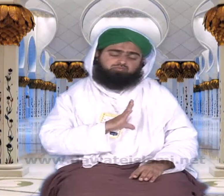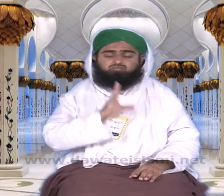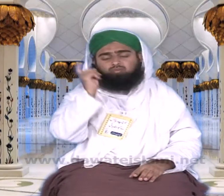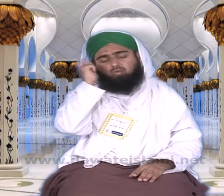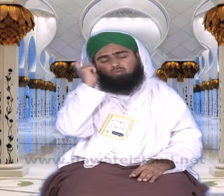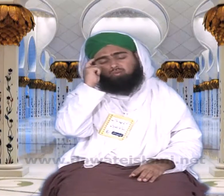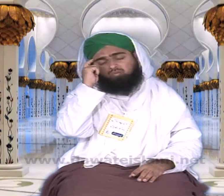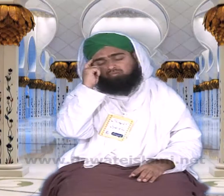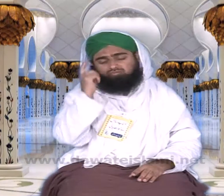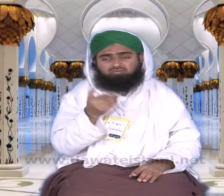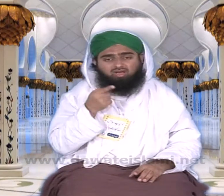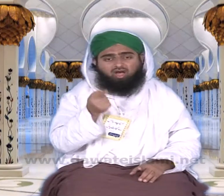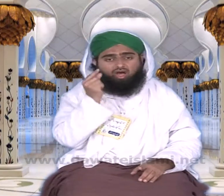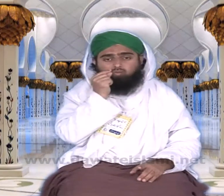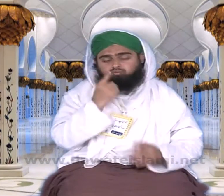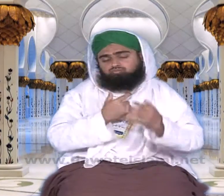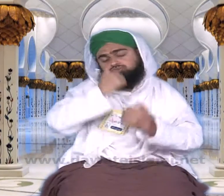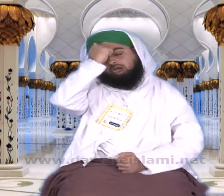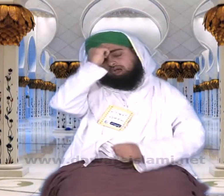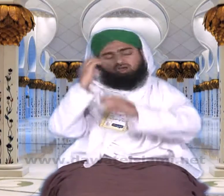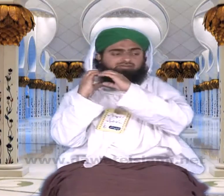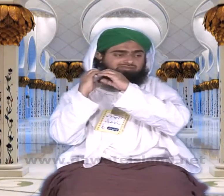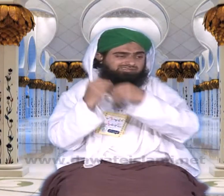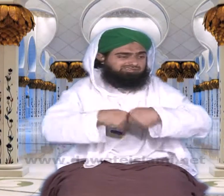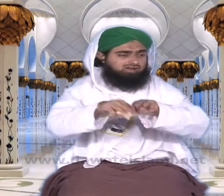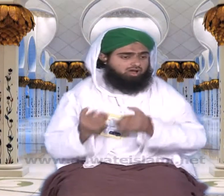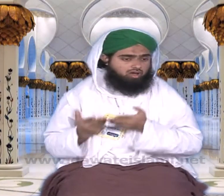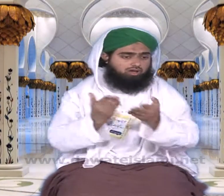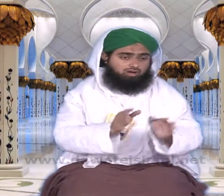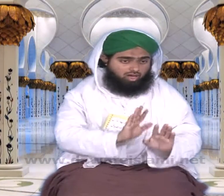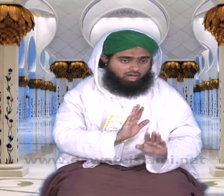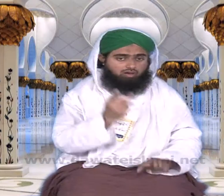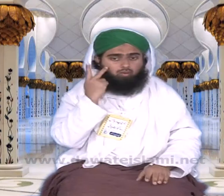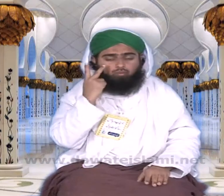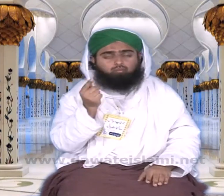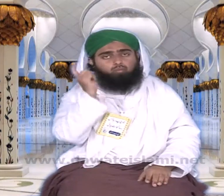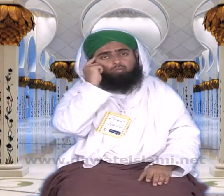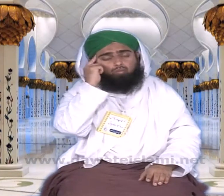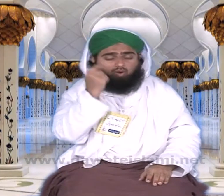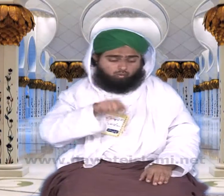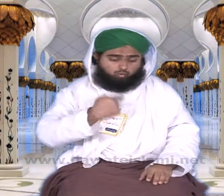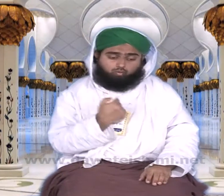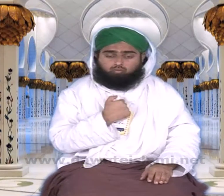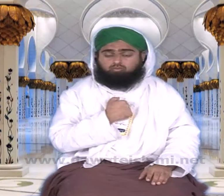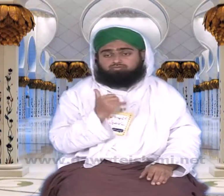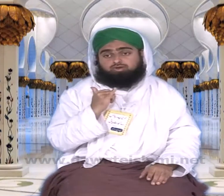لیکن کبھی تو سوچا ہوتا کہ جس طرح آج اسے اٹھا کر لے چلے ہیں مجھے بھی کندوں پر لات کر